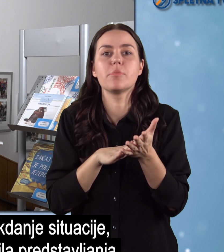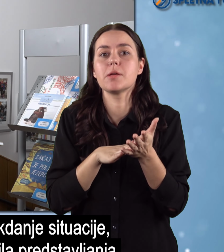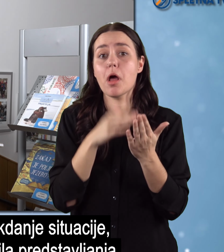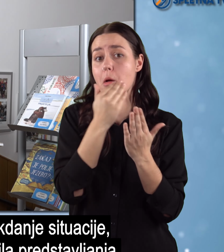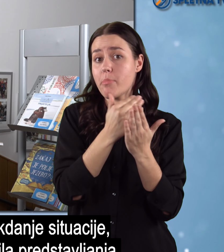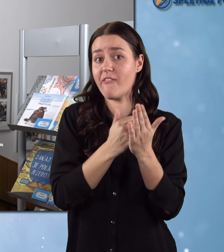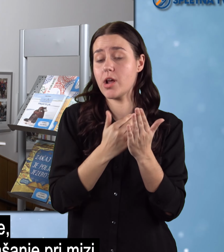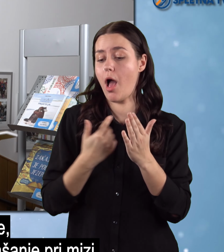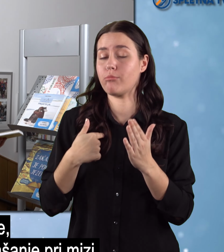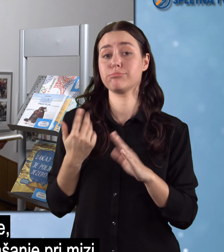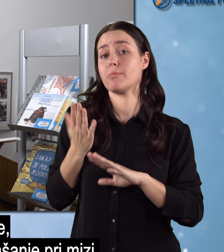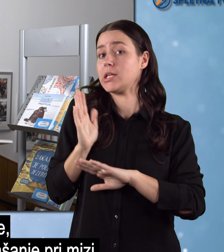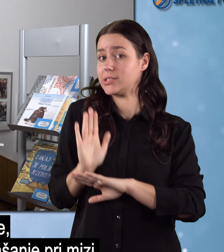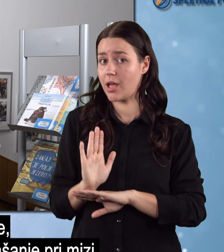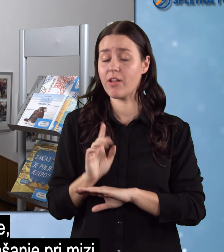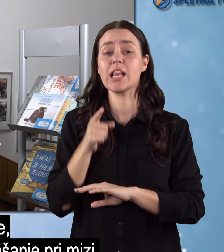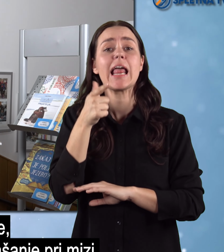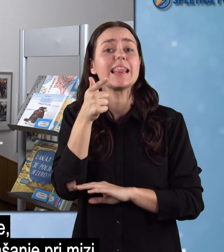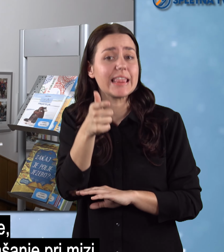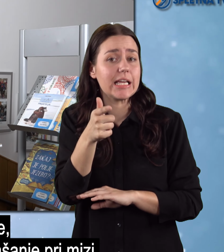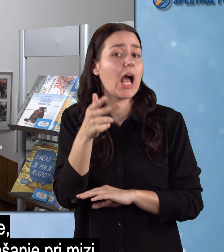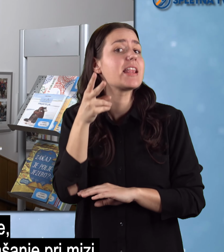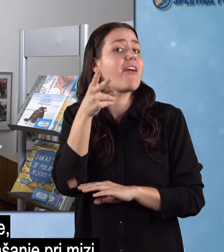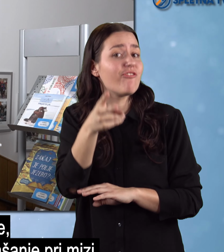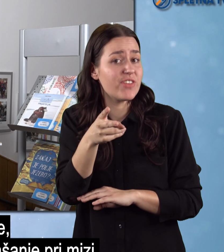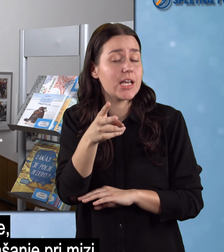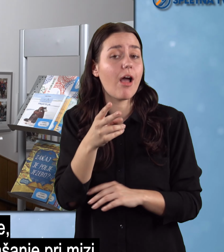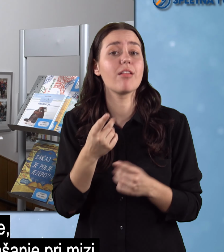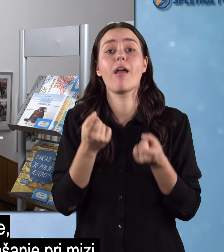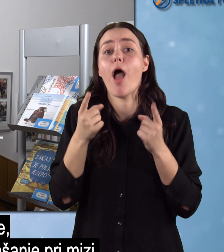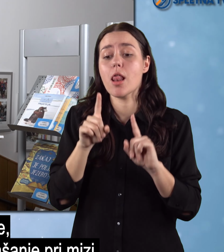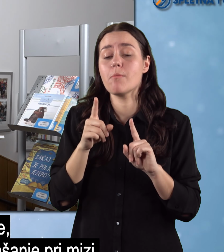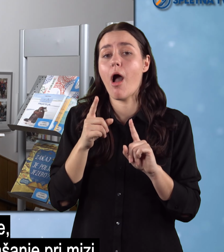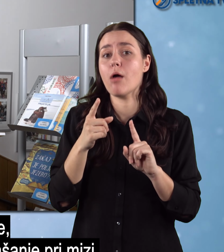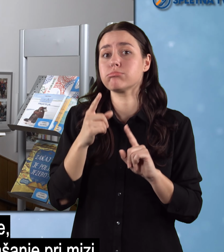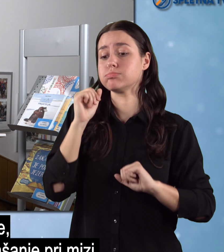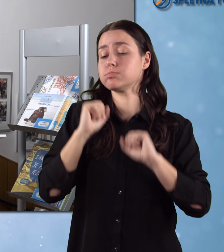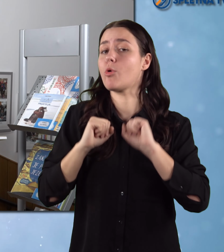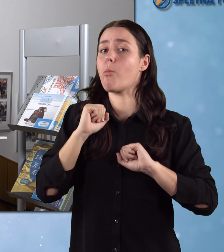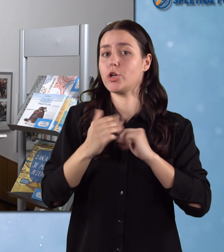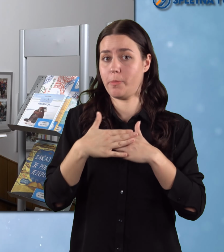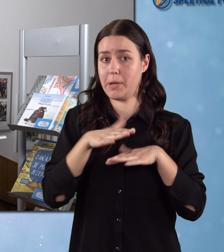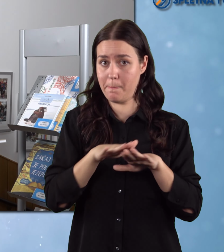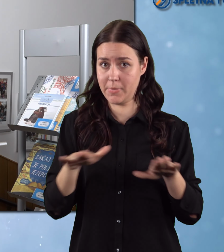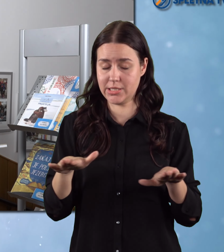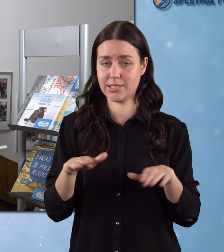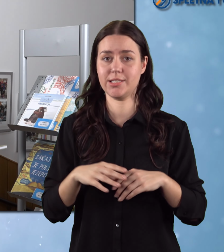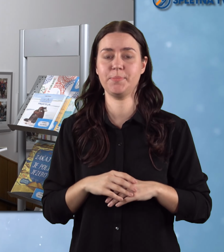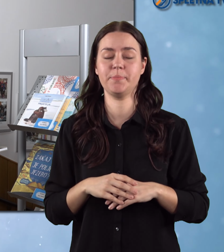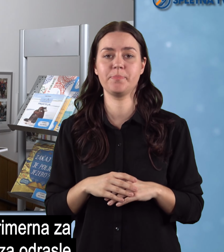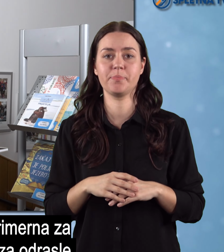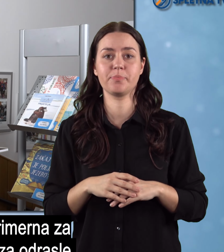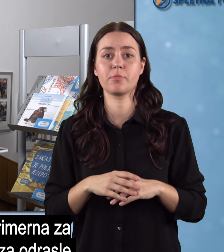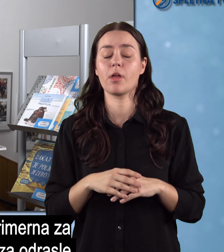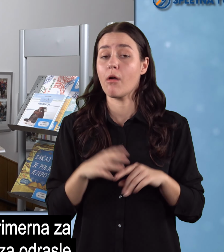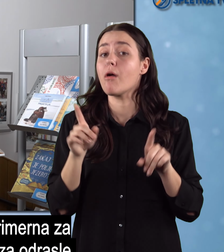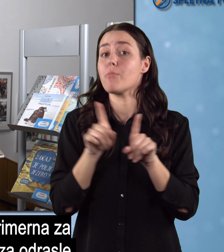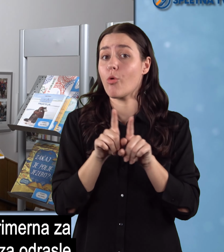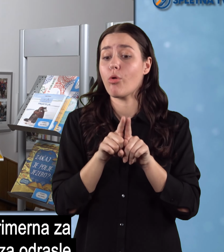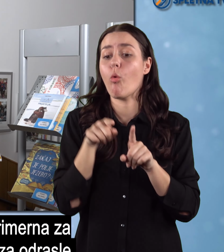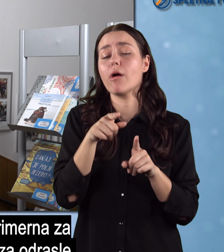pravila predstavljanja, tikanje, vikanje ali pa obnašanje pri mizi. Prav tako